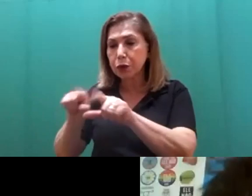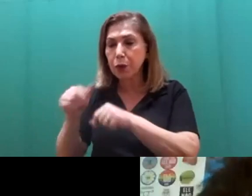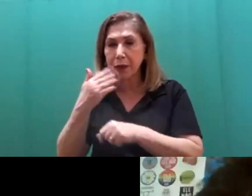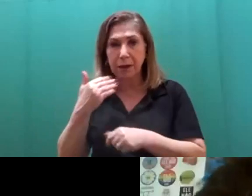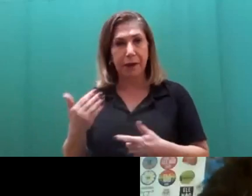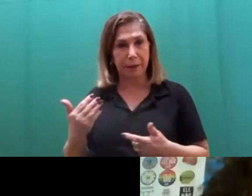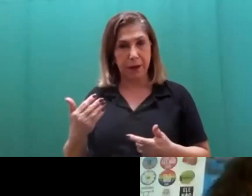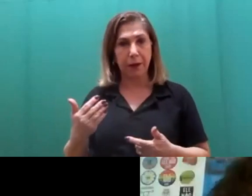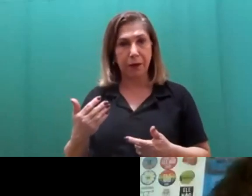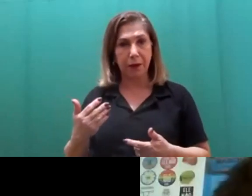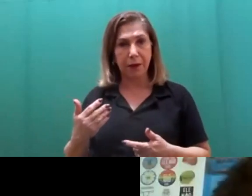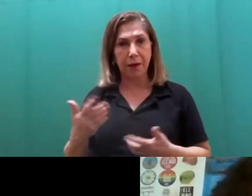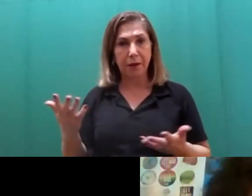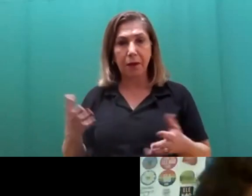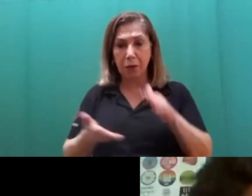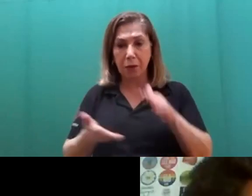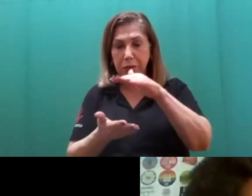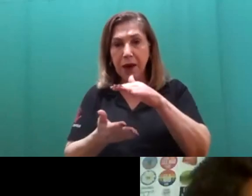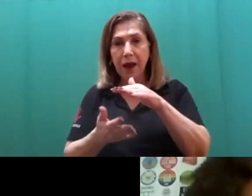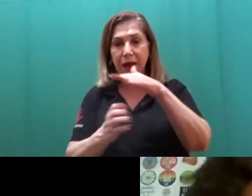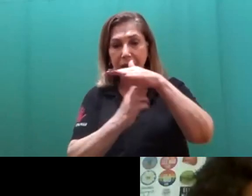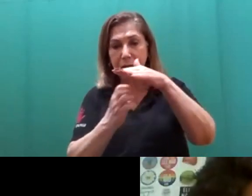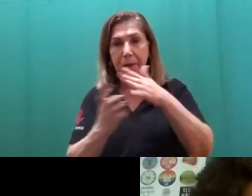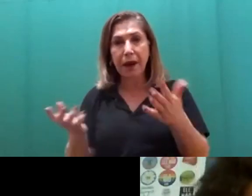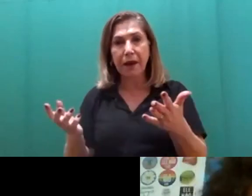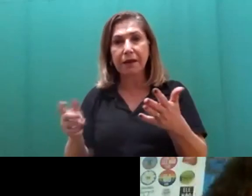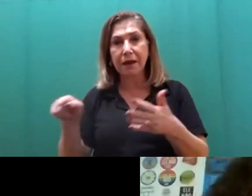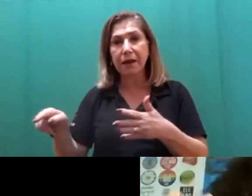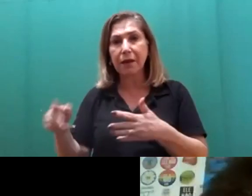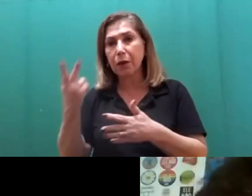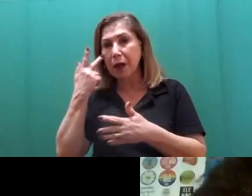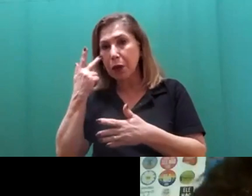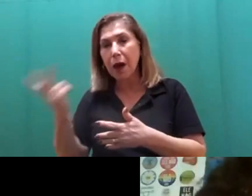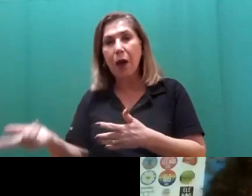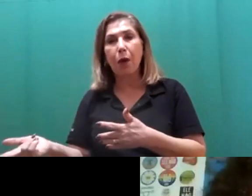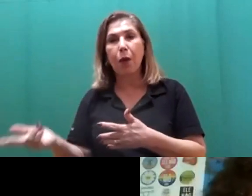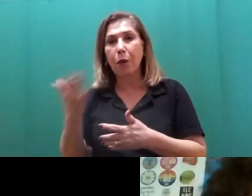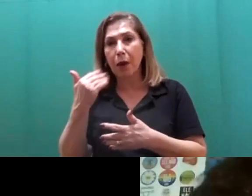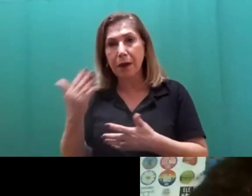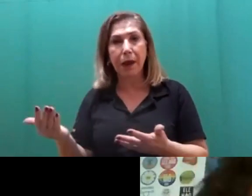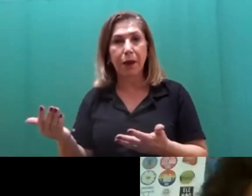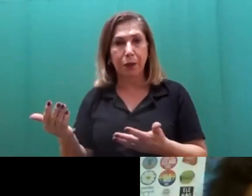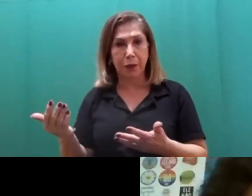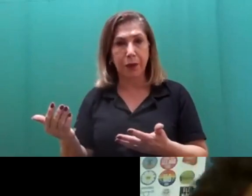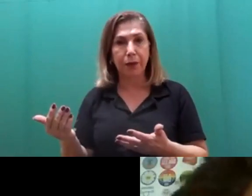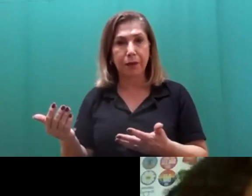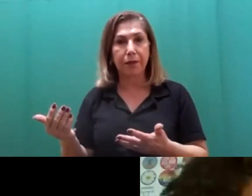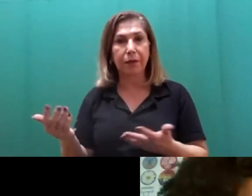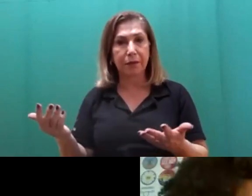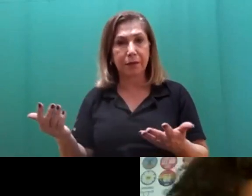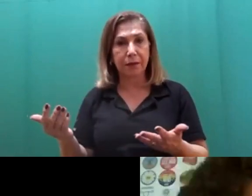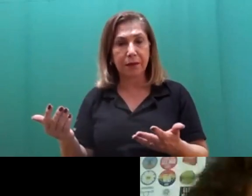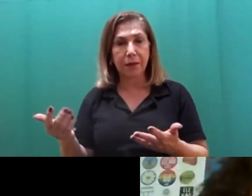Os processados e ultraprocessados estão disputando o território da cidade como um espaço de inserção de uma alimentação que